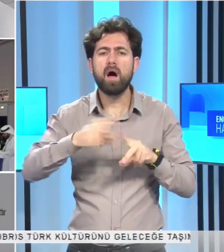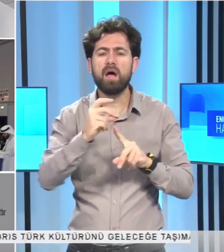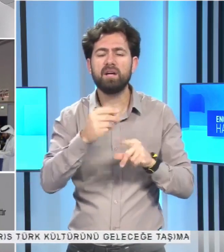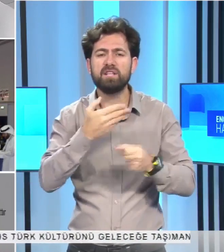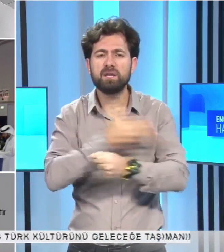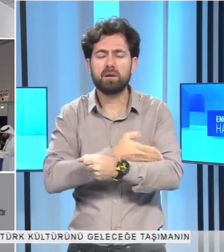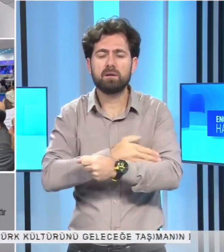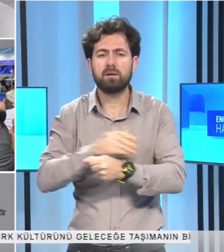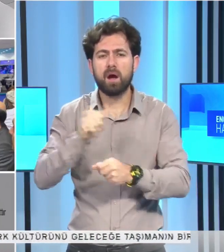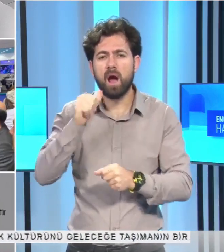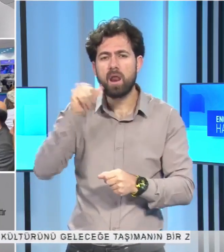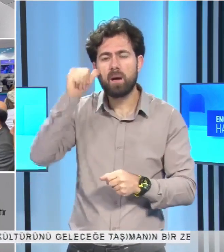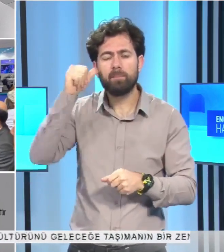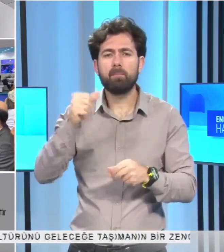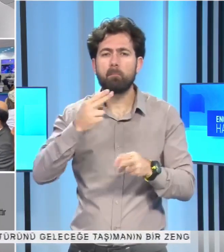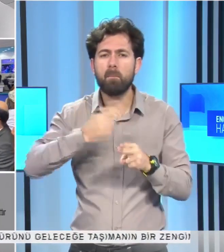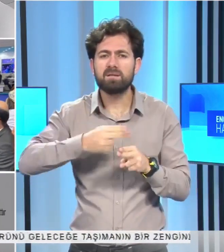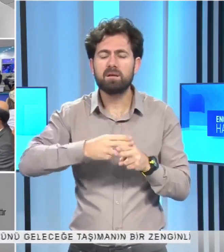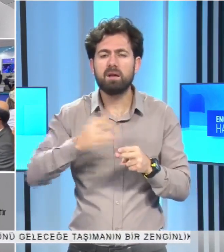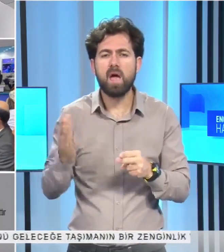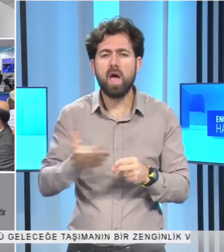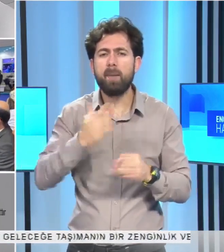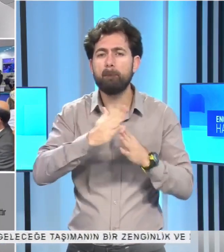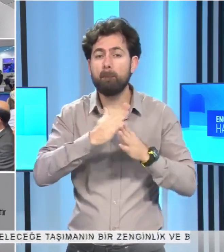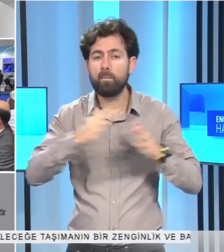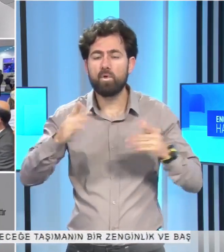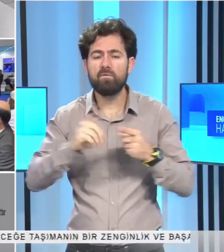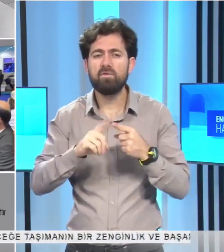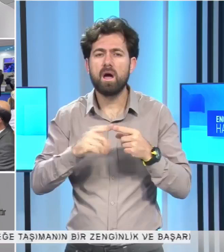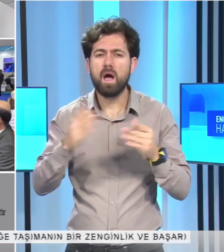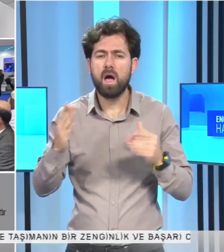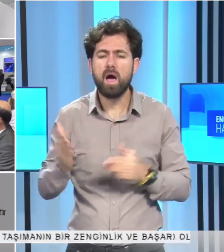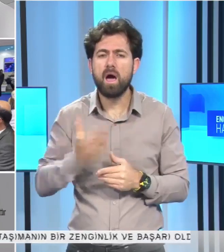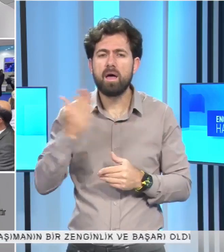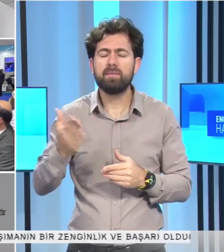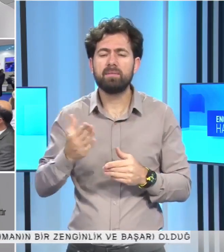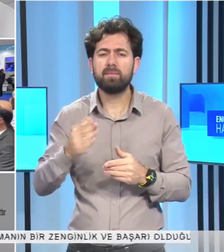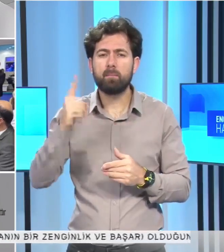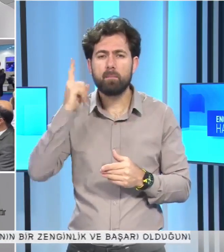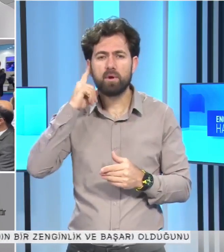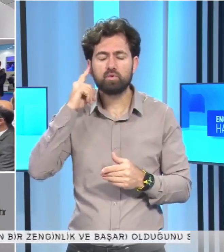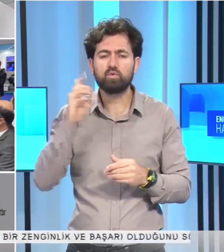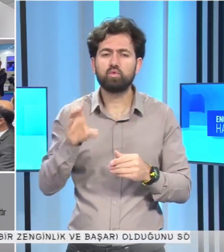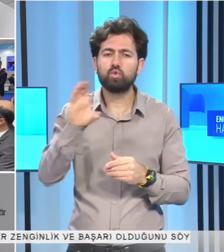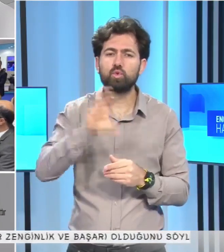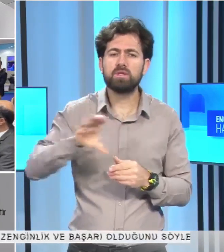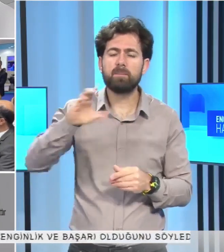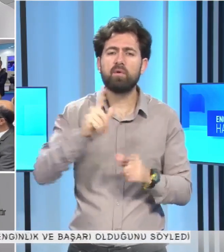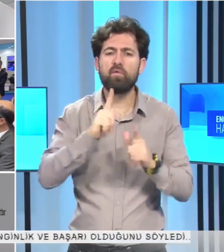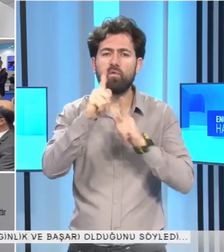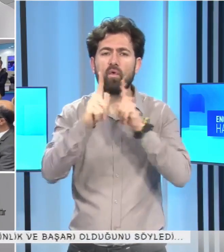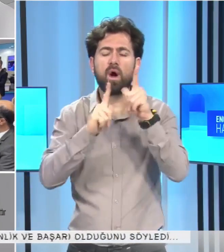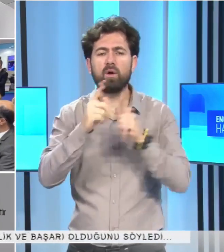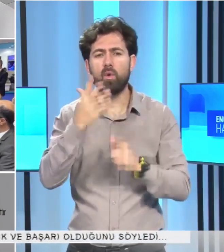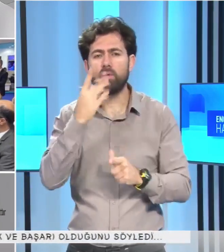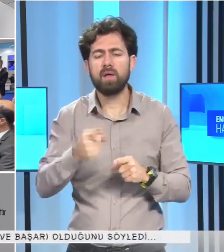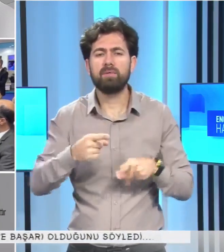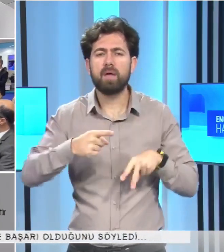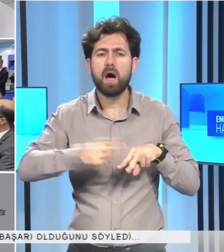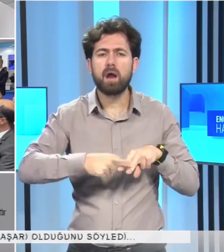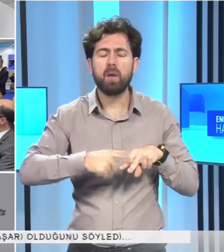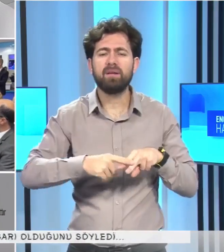şehrindeki Arap pazarının en büyük ve en prestijli turizm fuarı olan